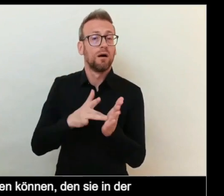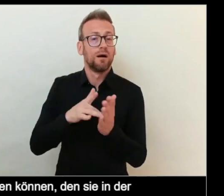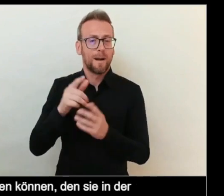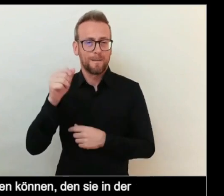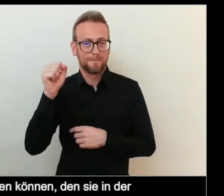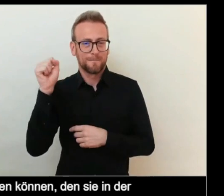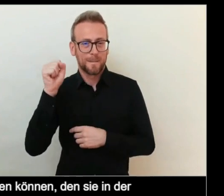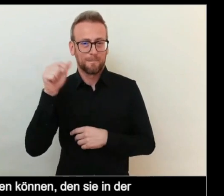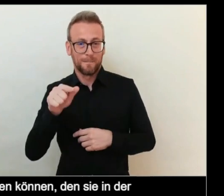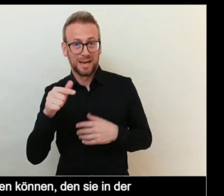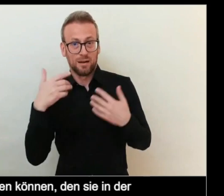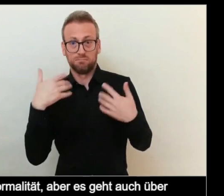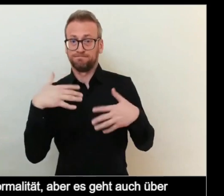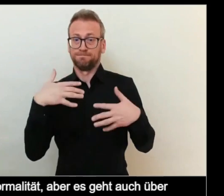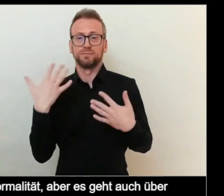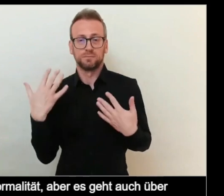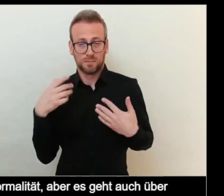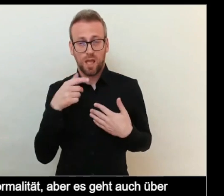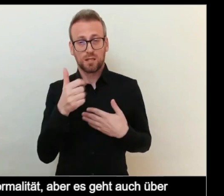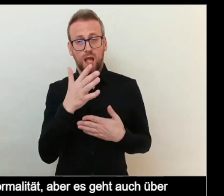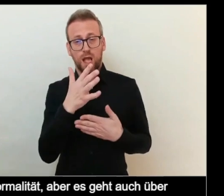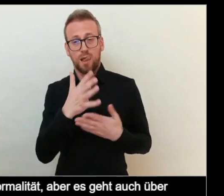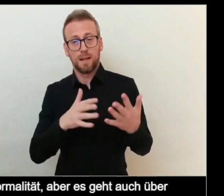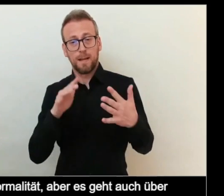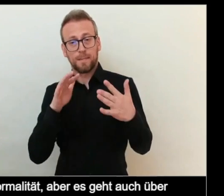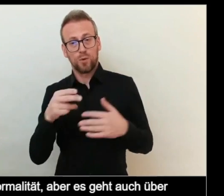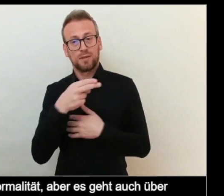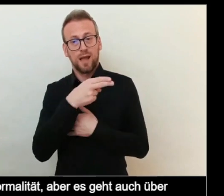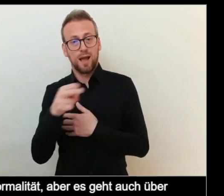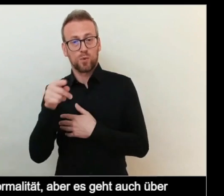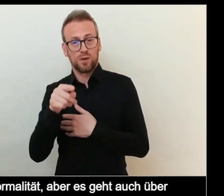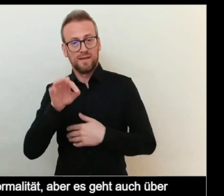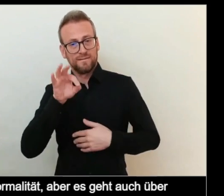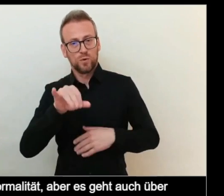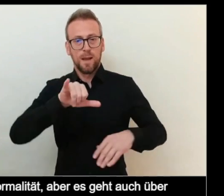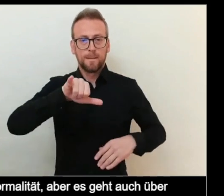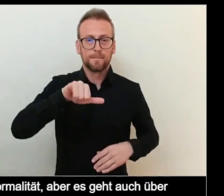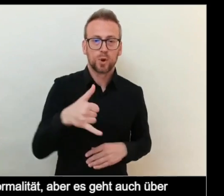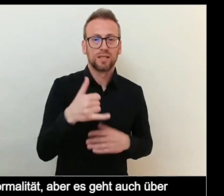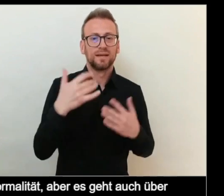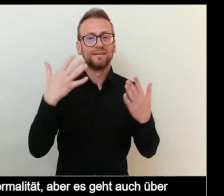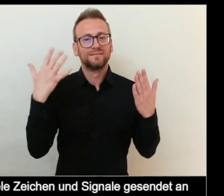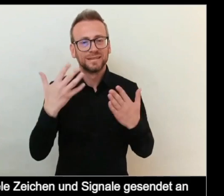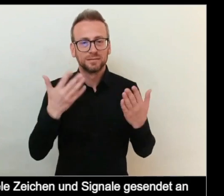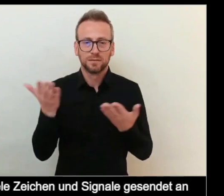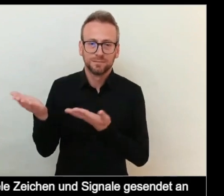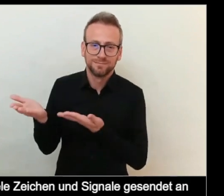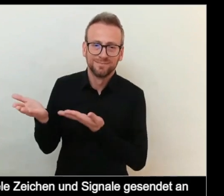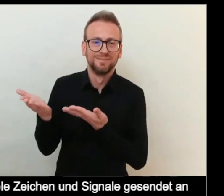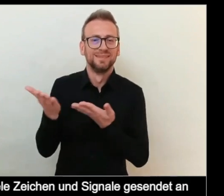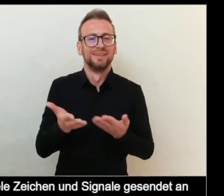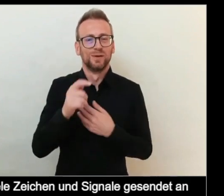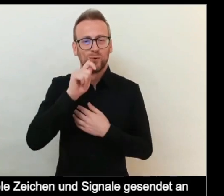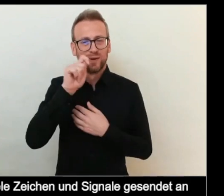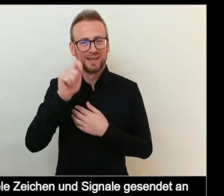wir in Wort, aber auch in Tat bei den Menschen in der Ukraine sind. Soweit mal das Thema Kunst und